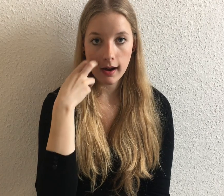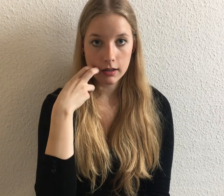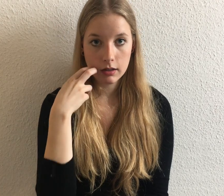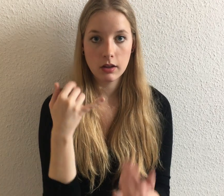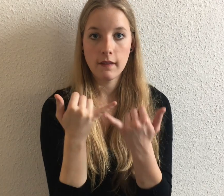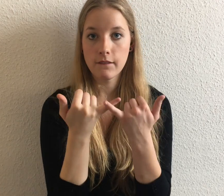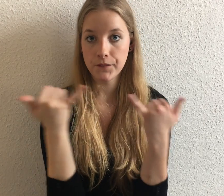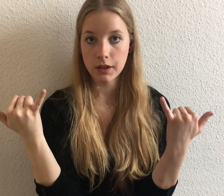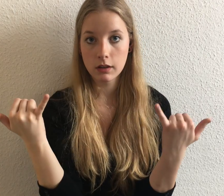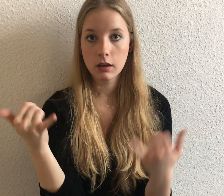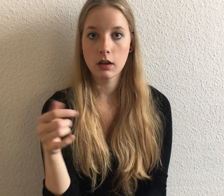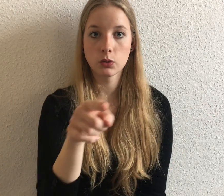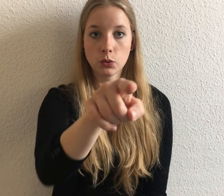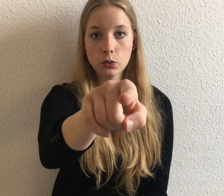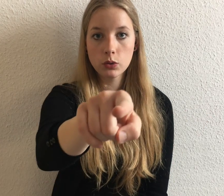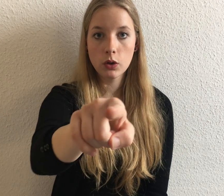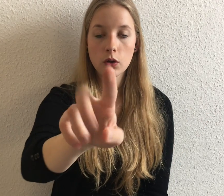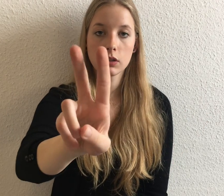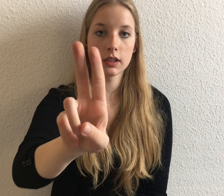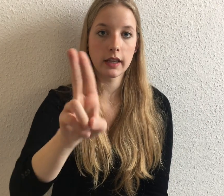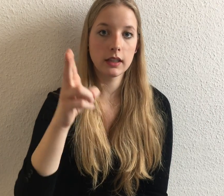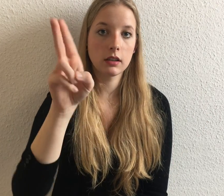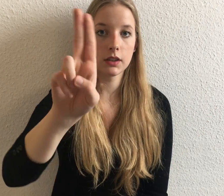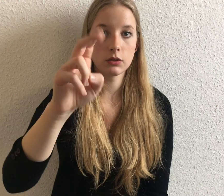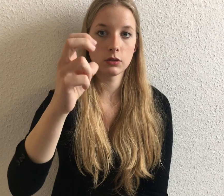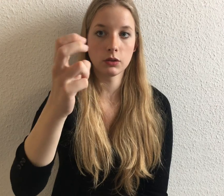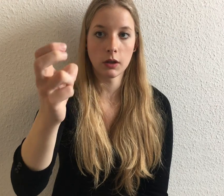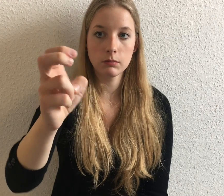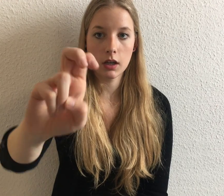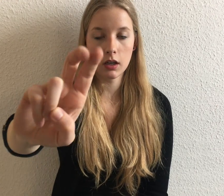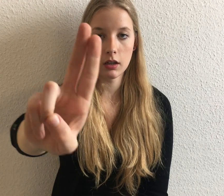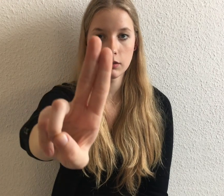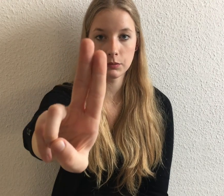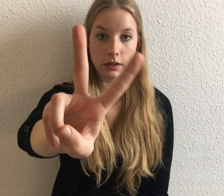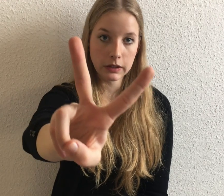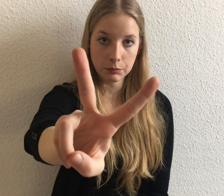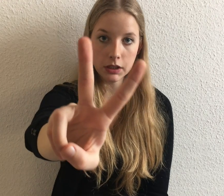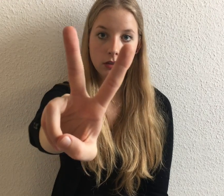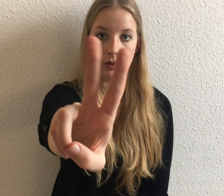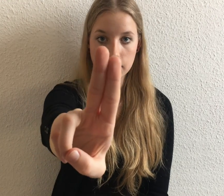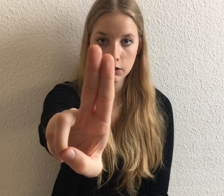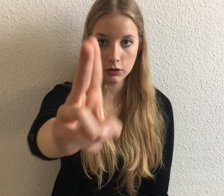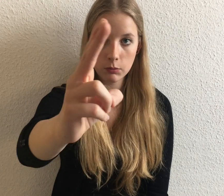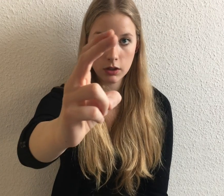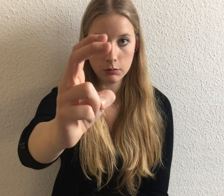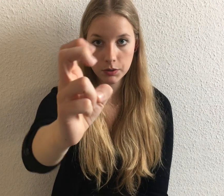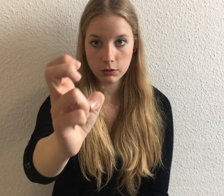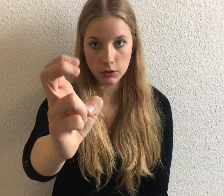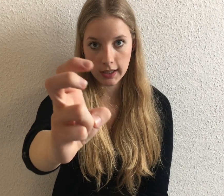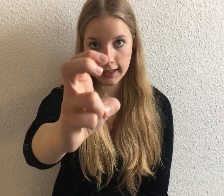alt, B. Also du, dieses Alt hat wieder das zusammen, wie das Pi, dann hat wieder zusammen und dann ein bisschen so einen kleinen